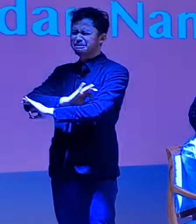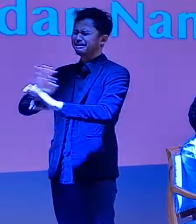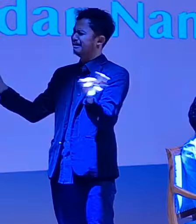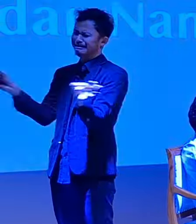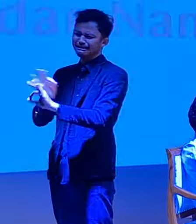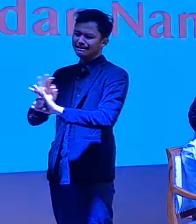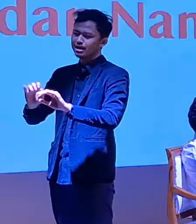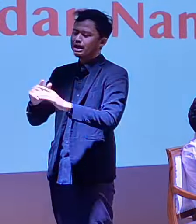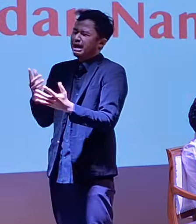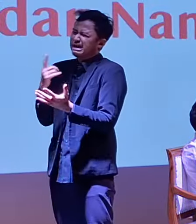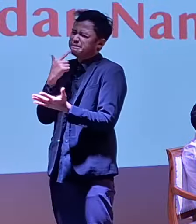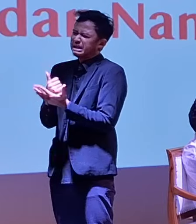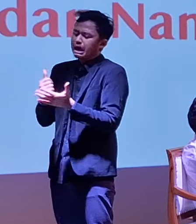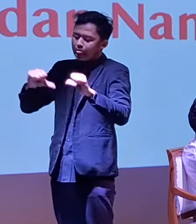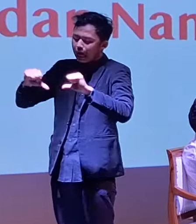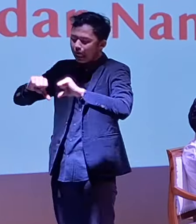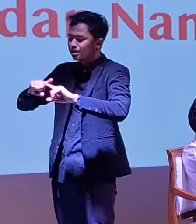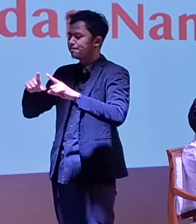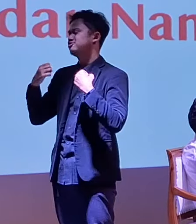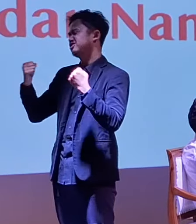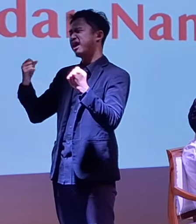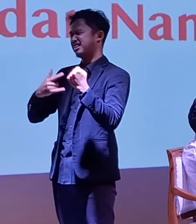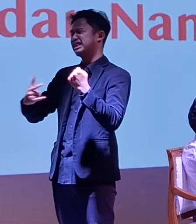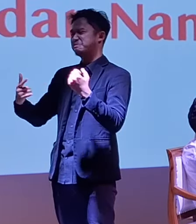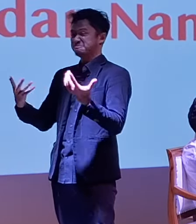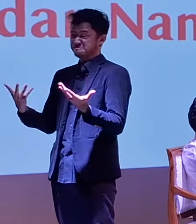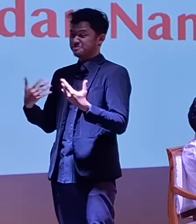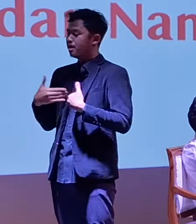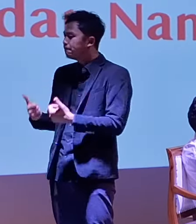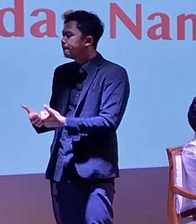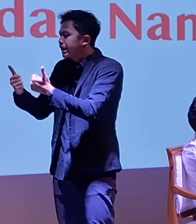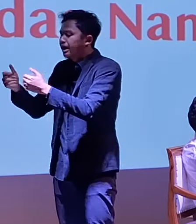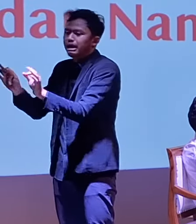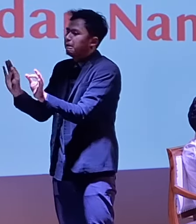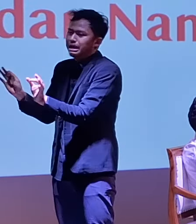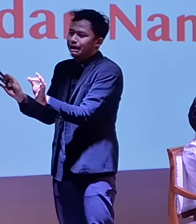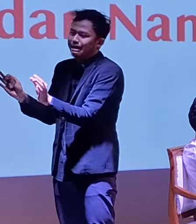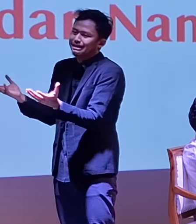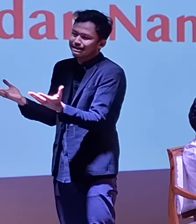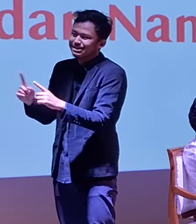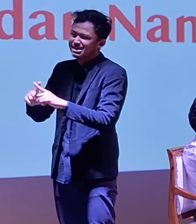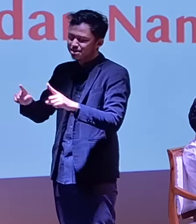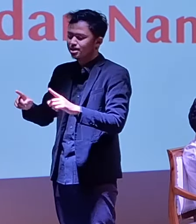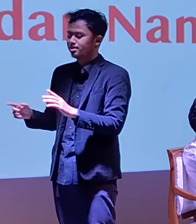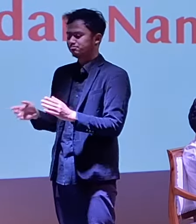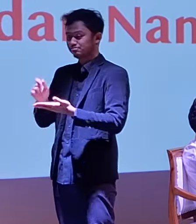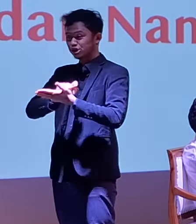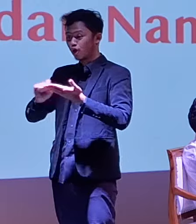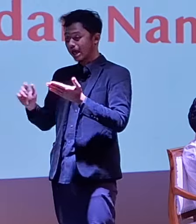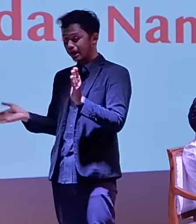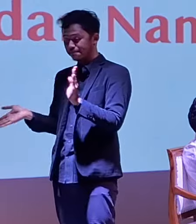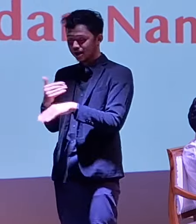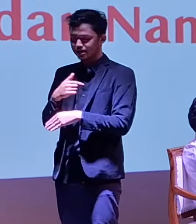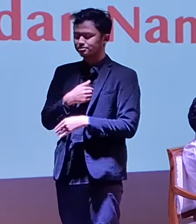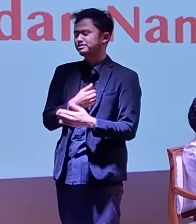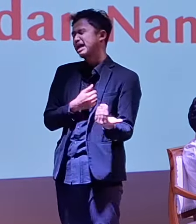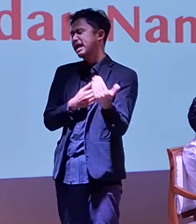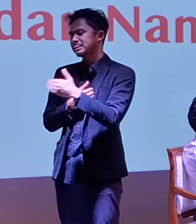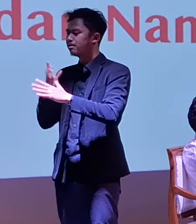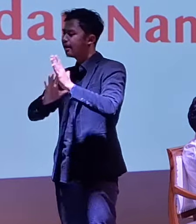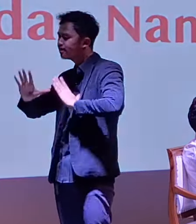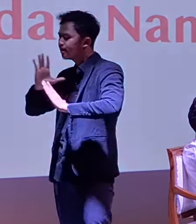alhamdulillah semangatnya ada walaupun kalah terus gitu. Jadi saya bukan pemenang di situ. Tapi pulang sekolah saya sempat mampir dan latih